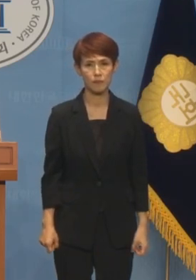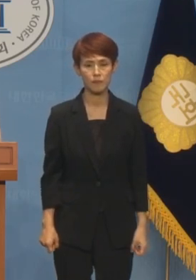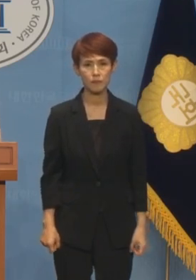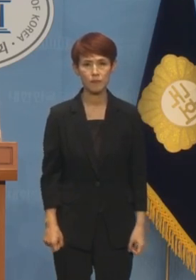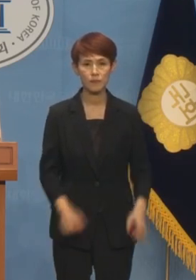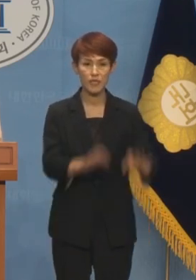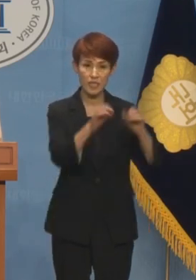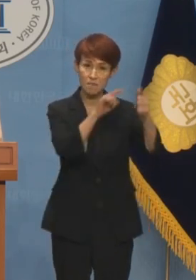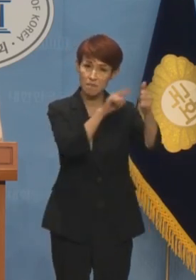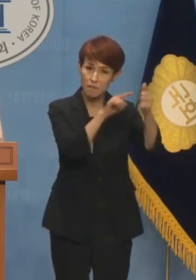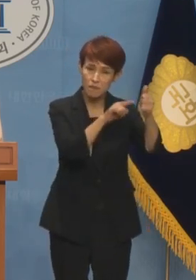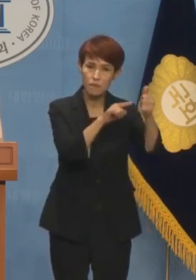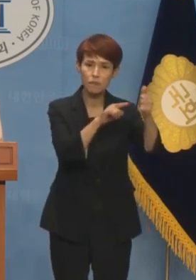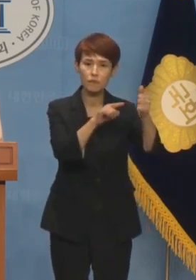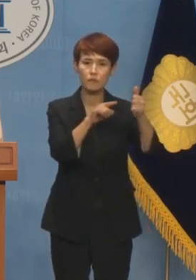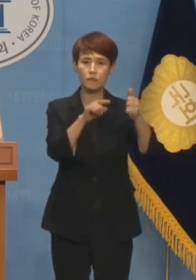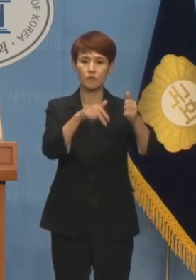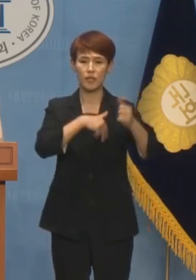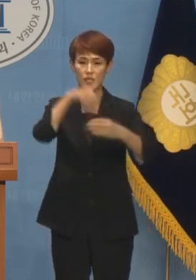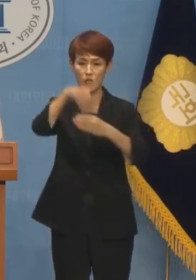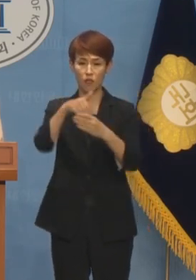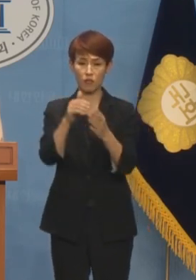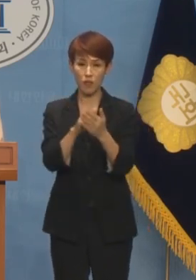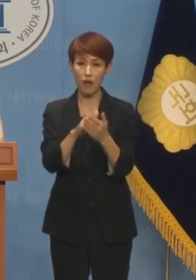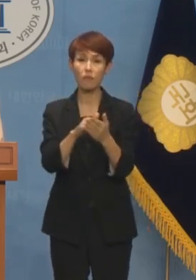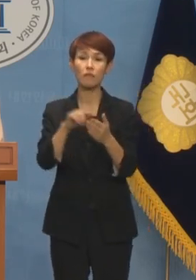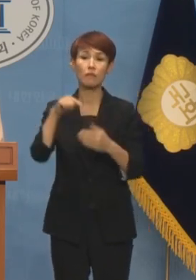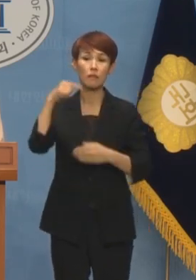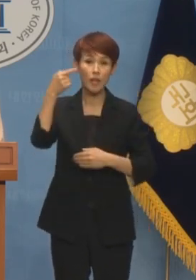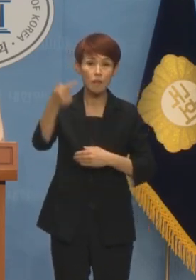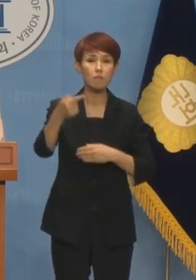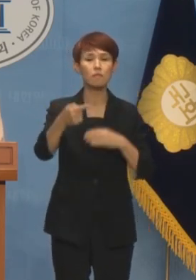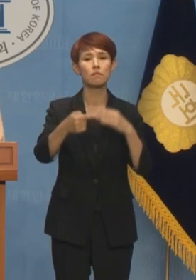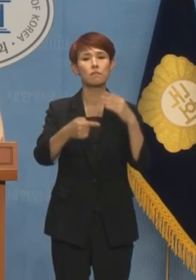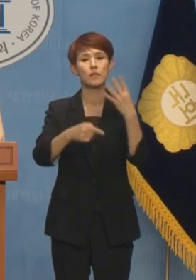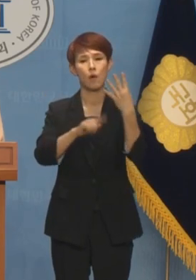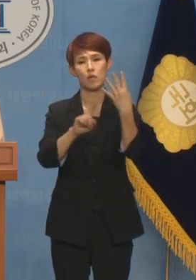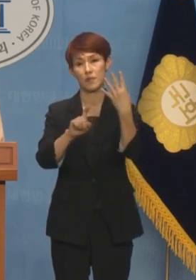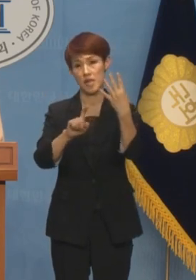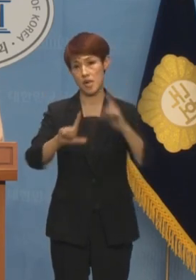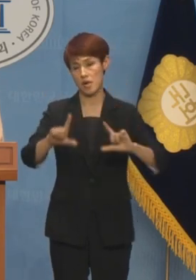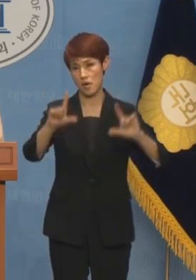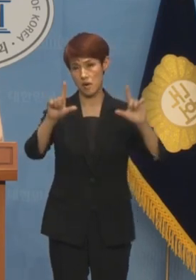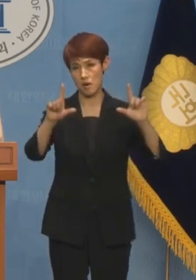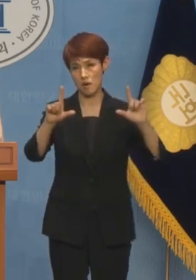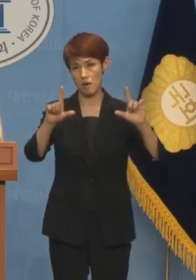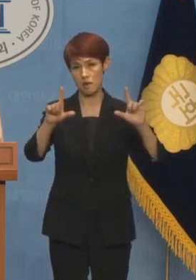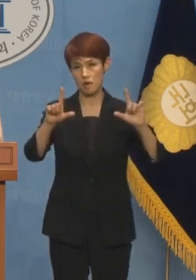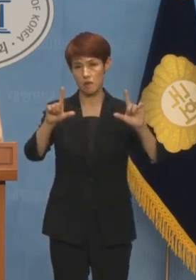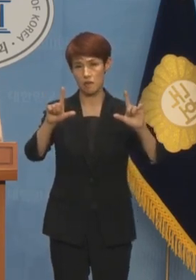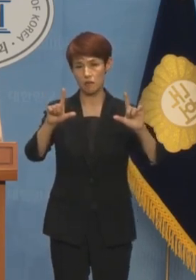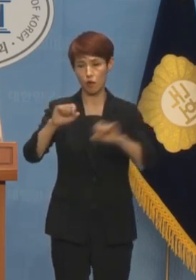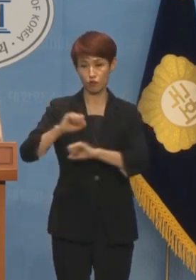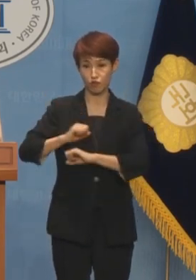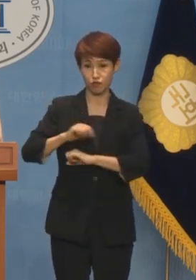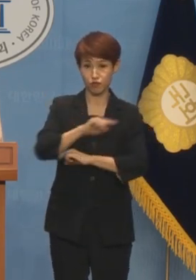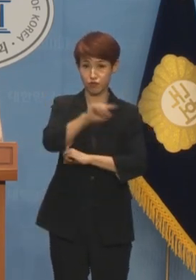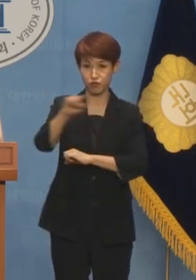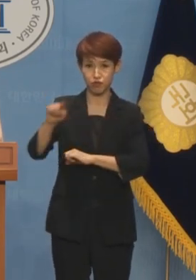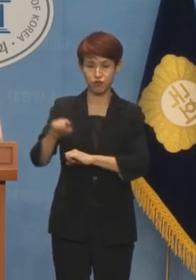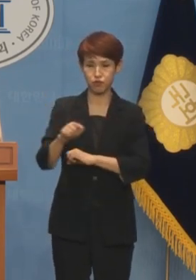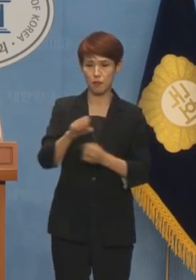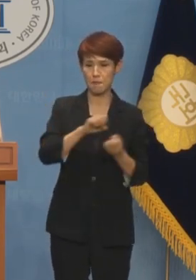김계환 사령관은 총선이 끝난 바로 다음 날인 지난 11일 내부 전산망을 통해 장병들에게